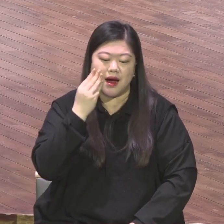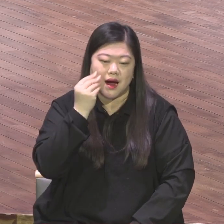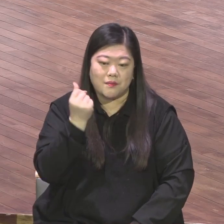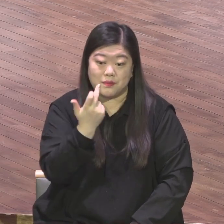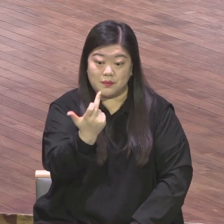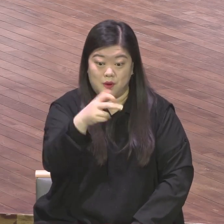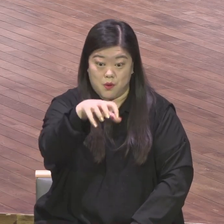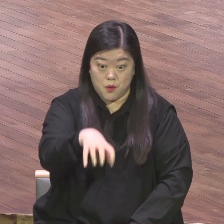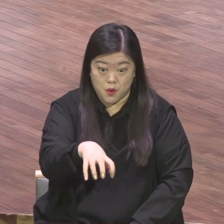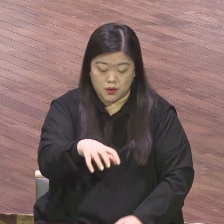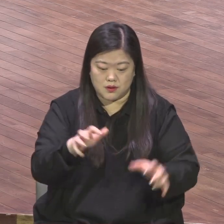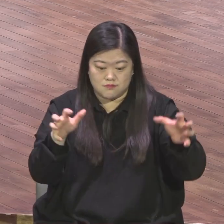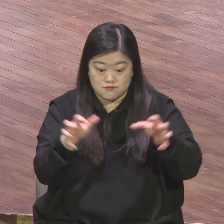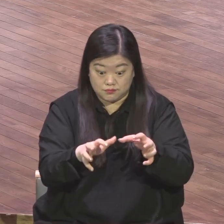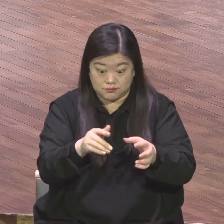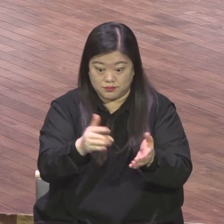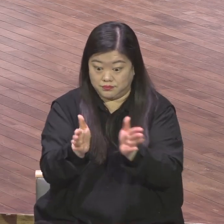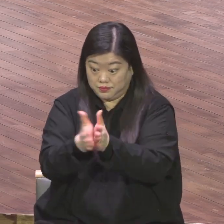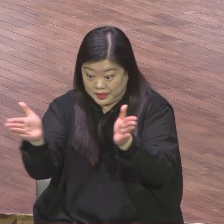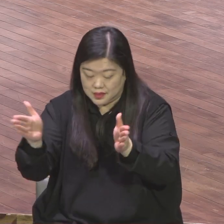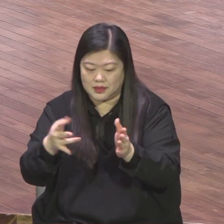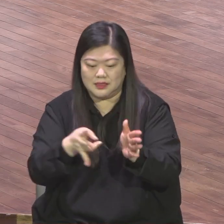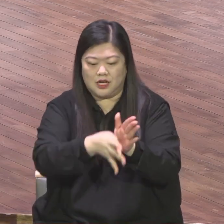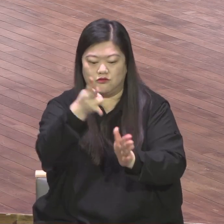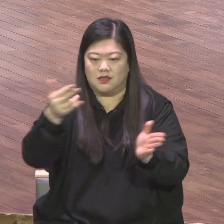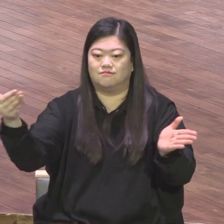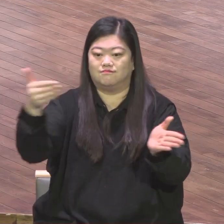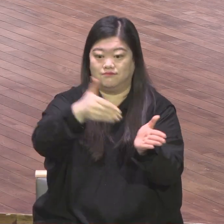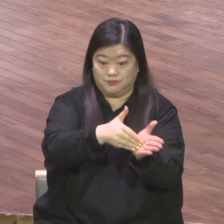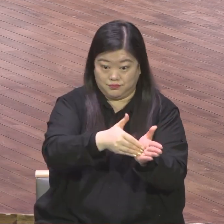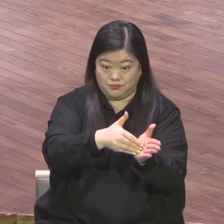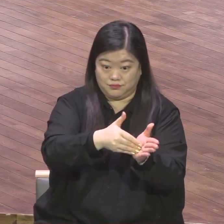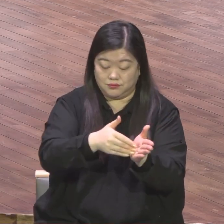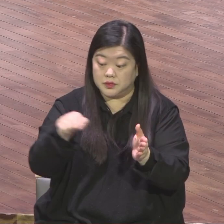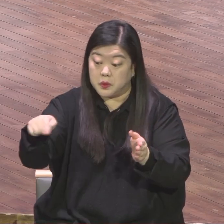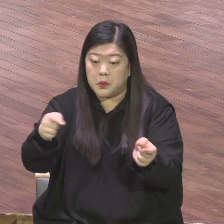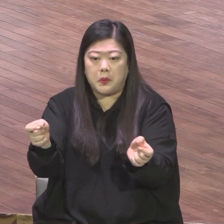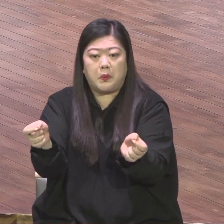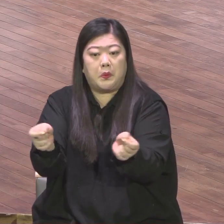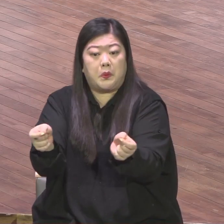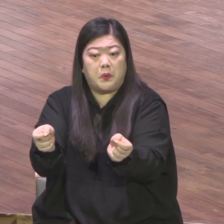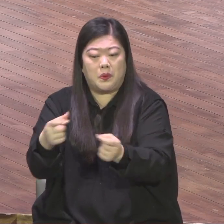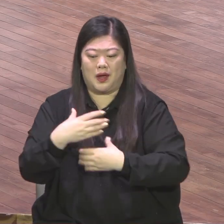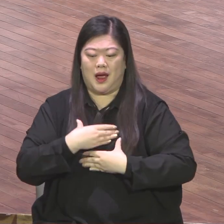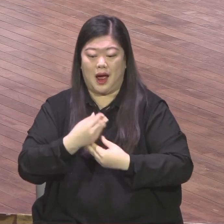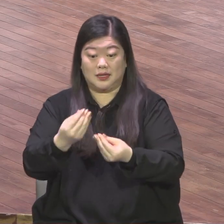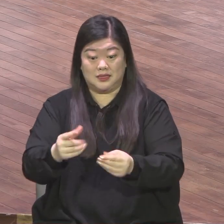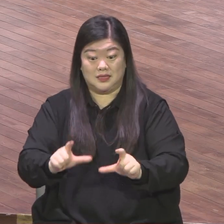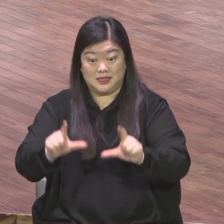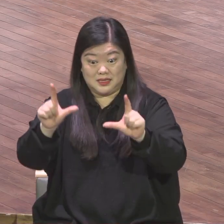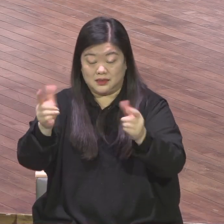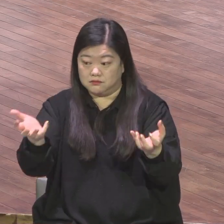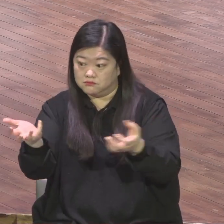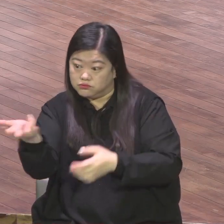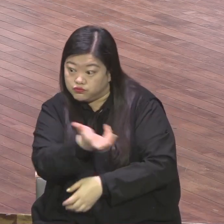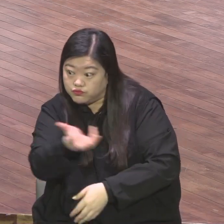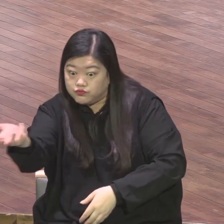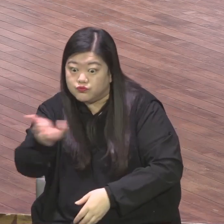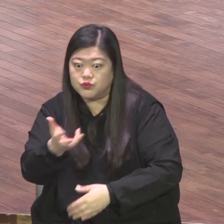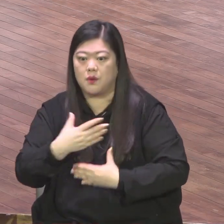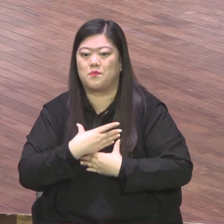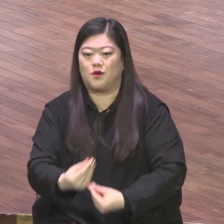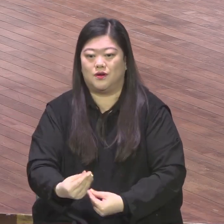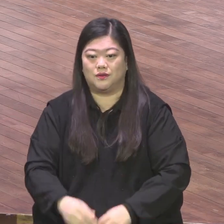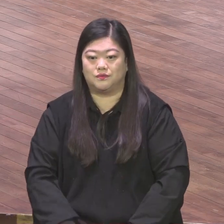산으로부터 예루살렘에 돌아오니 이 산은 예루살렘에서 가까워 안식일에 가기 알맞은 길이라.